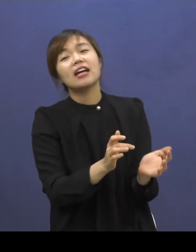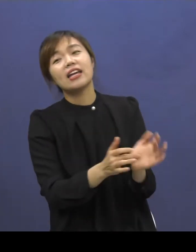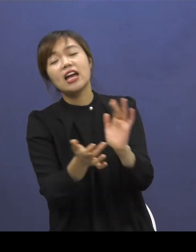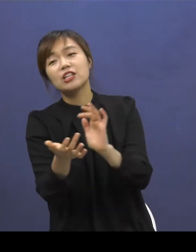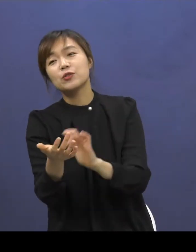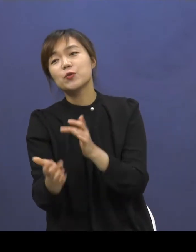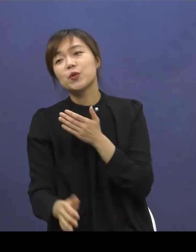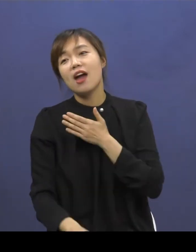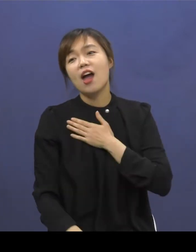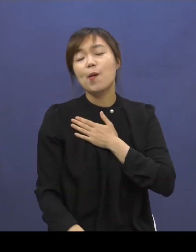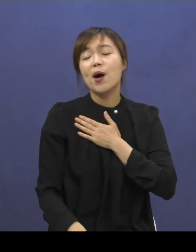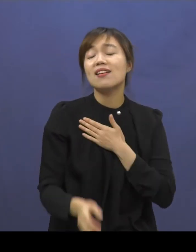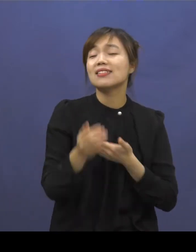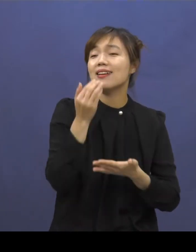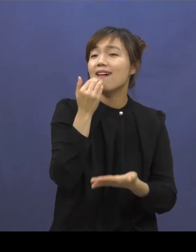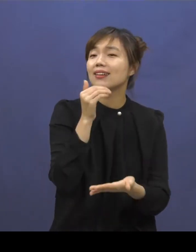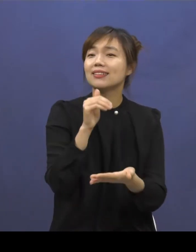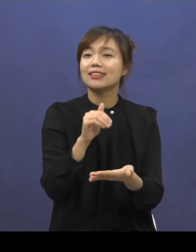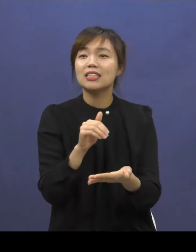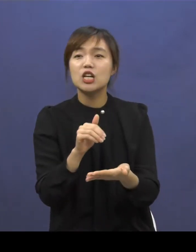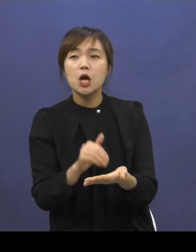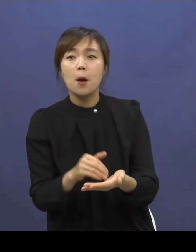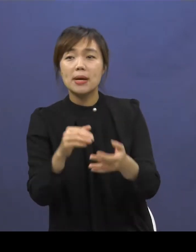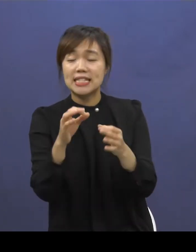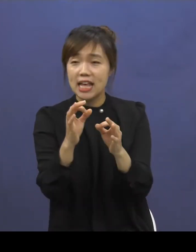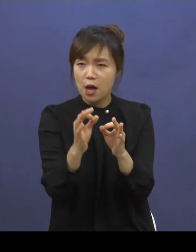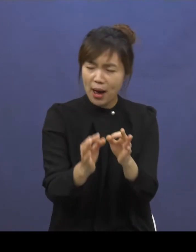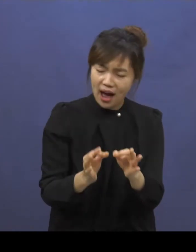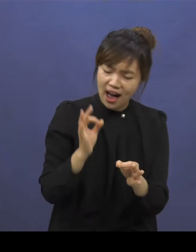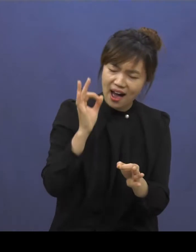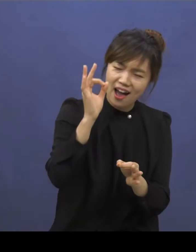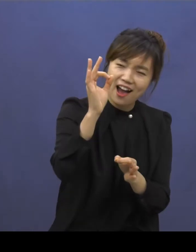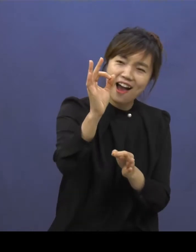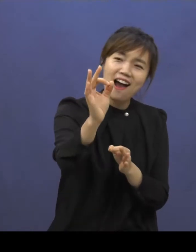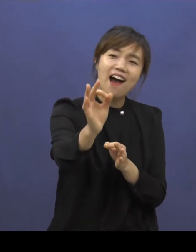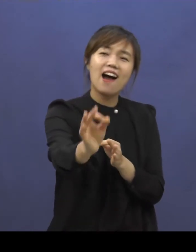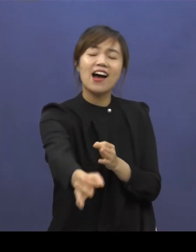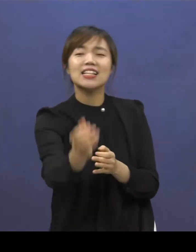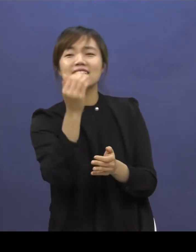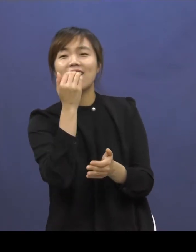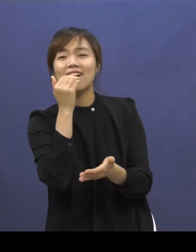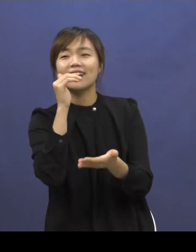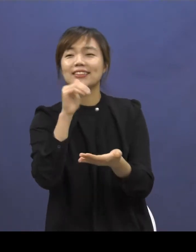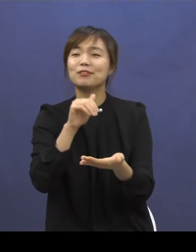예수 내 반성 만세 반성